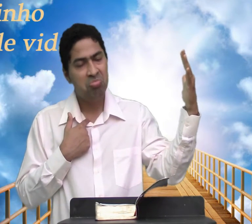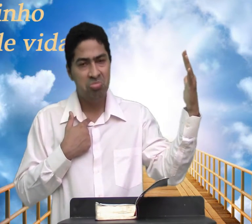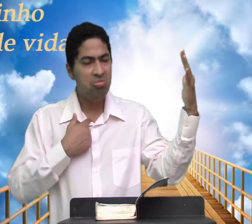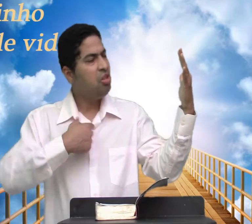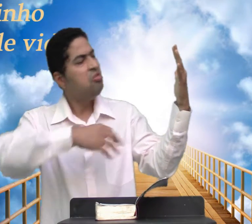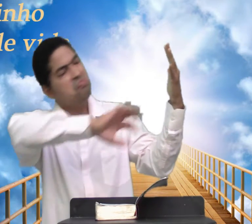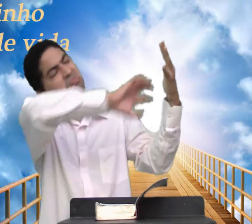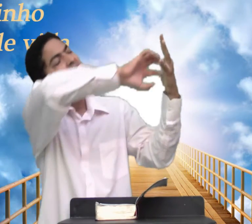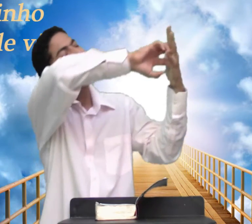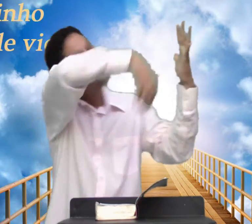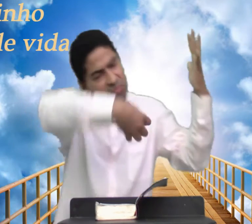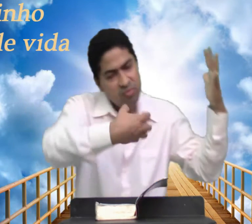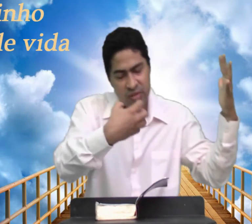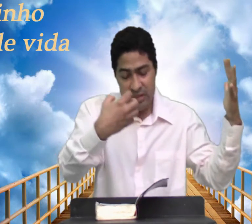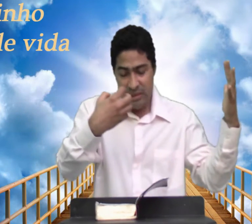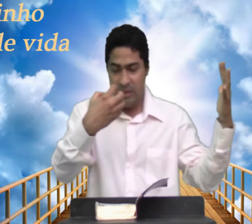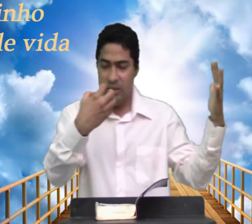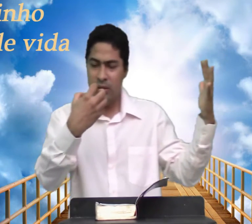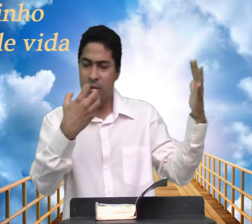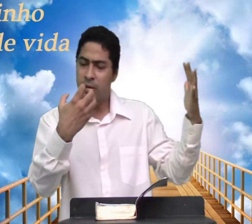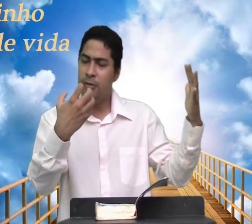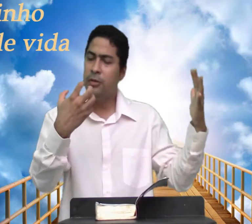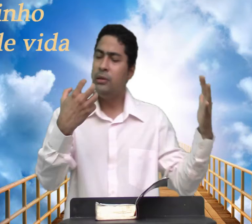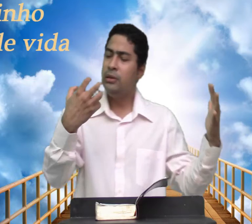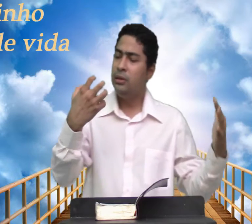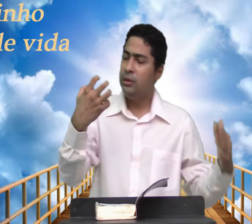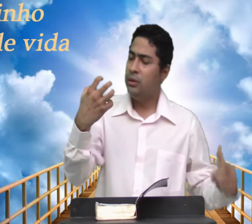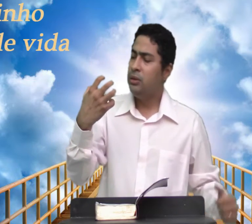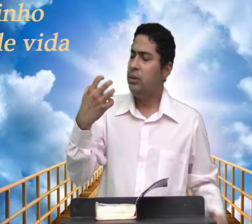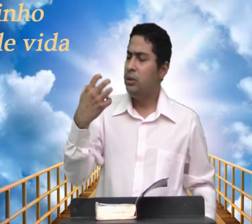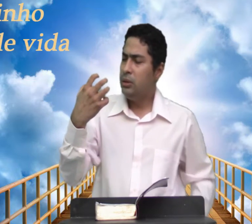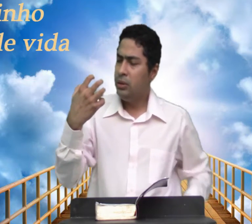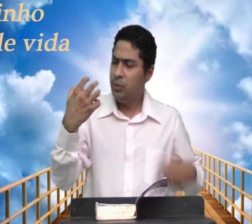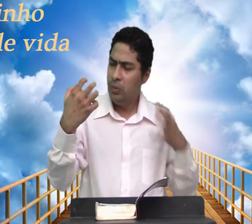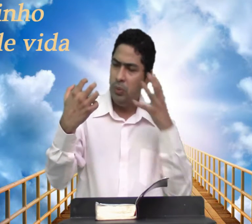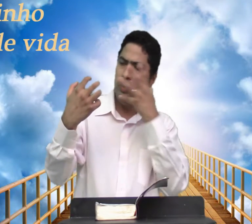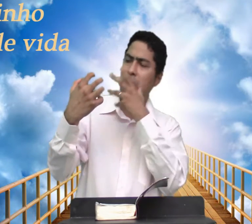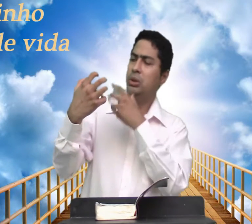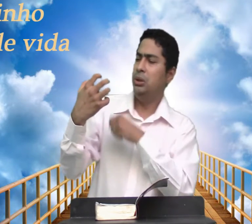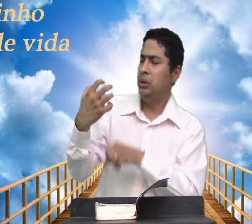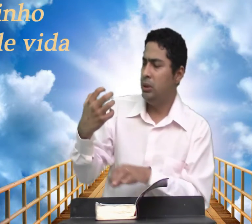fruto, olhou, viu o quanto ela era bonita,